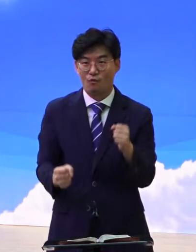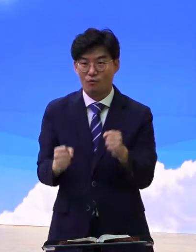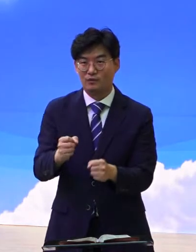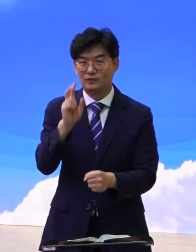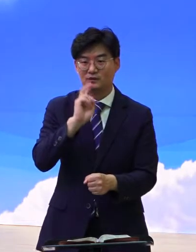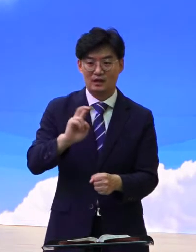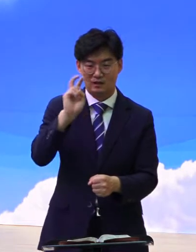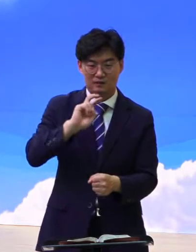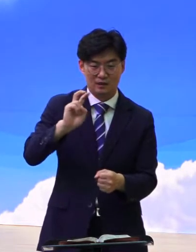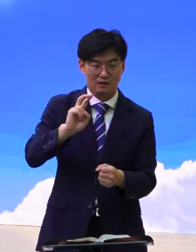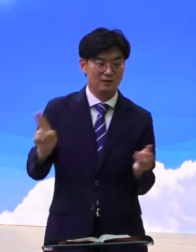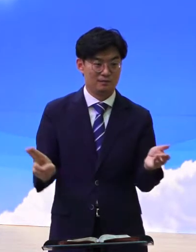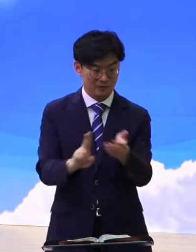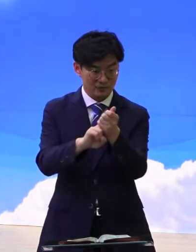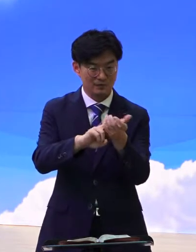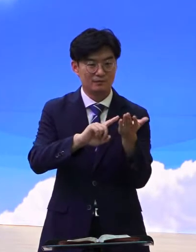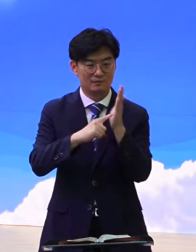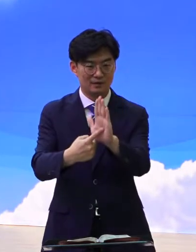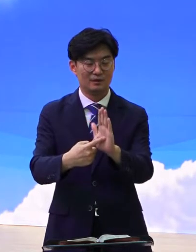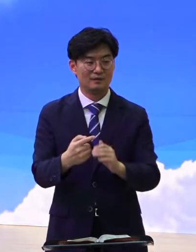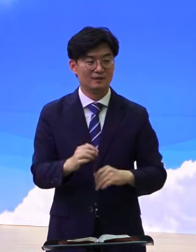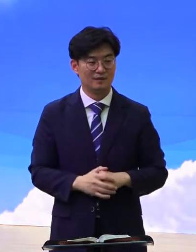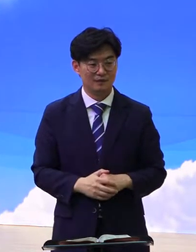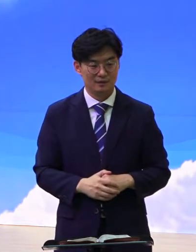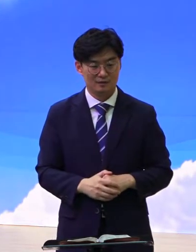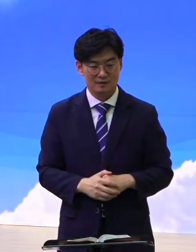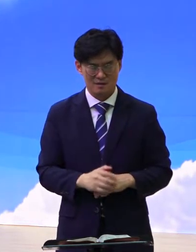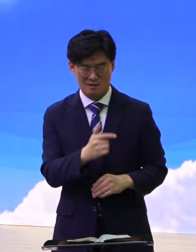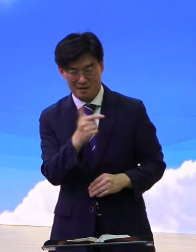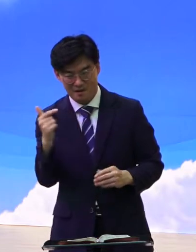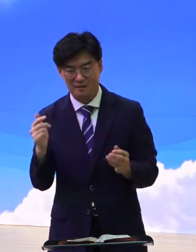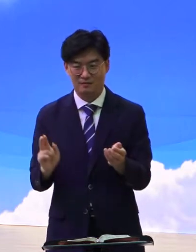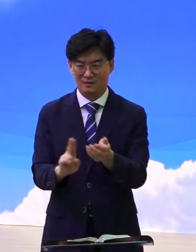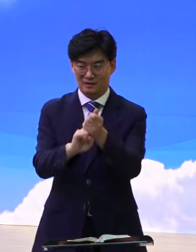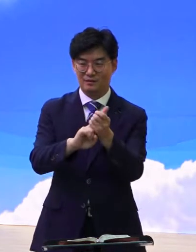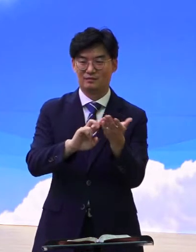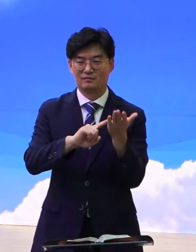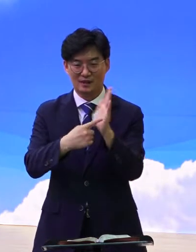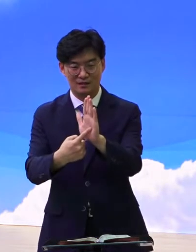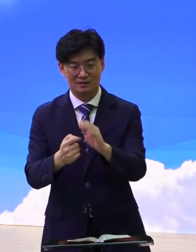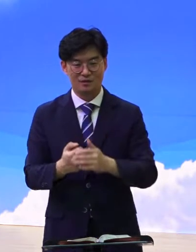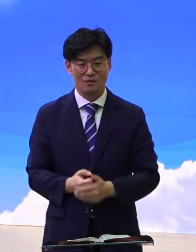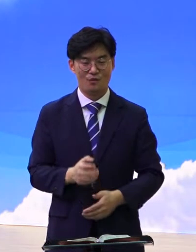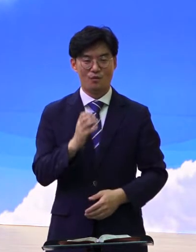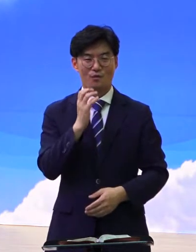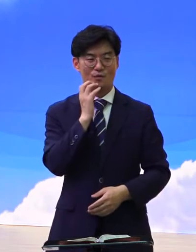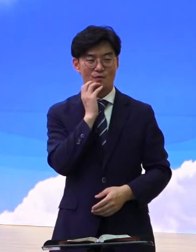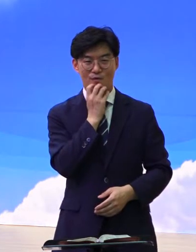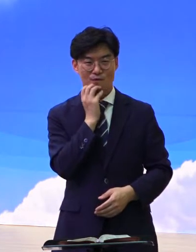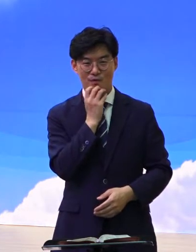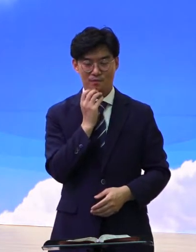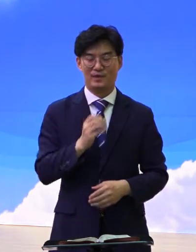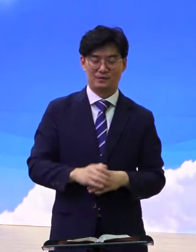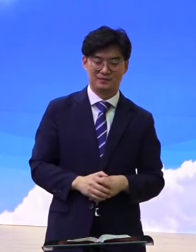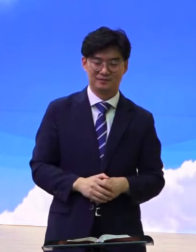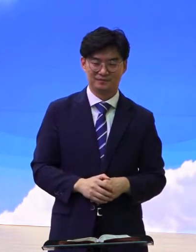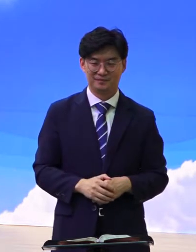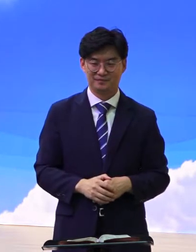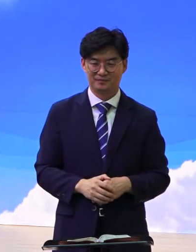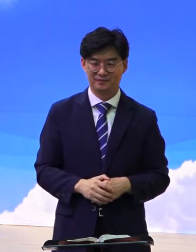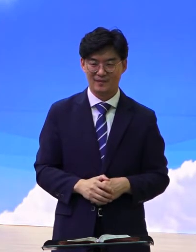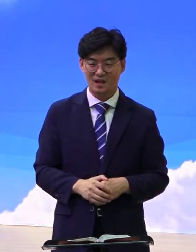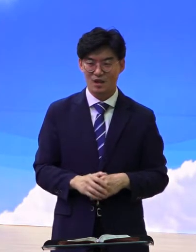했습니다. 정말 대단한 기적을 베드로가 보여주었습니다. 요즘 같으면